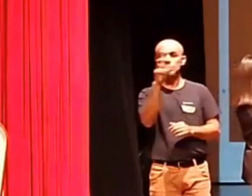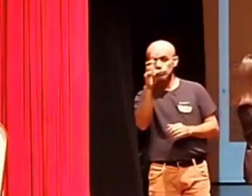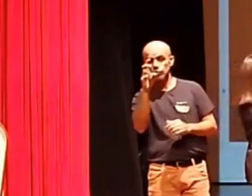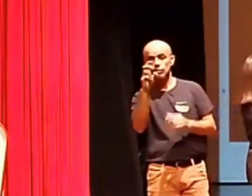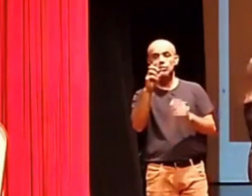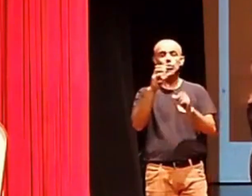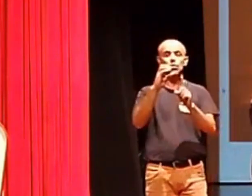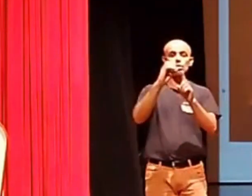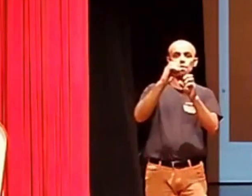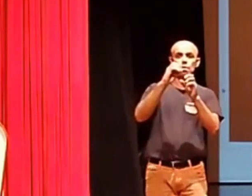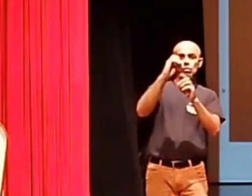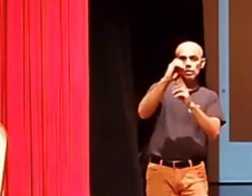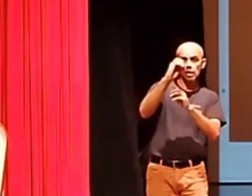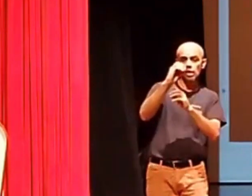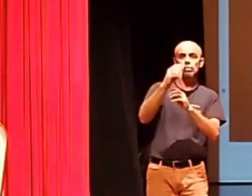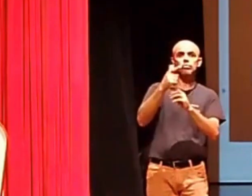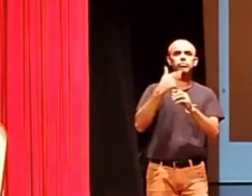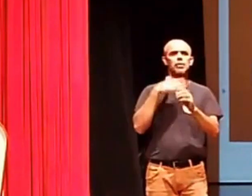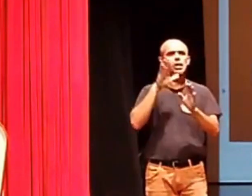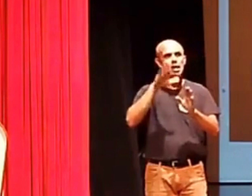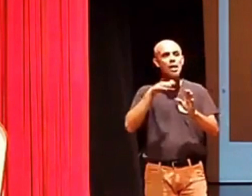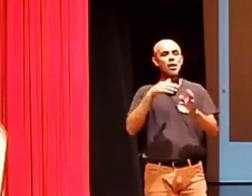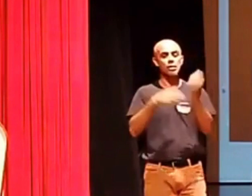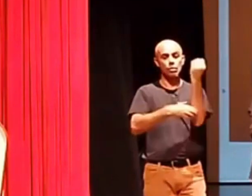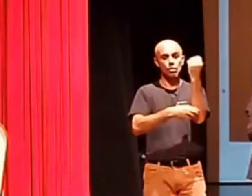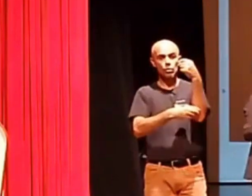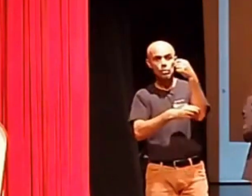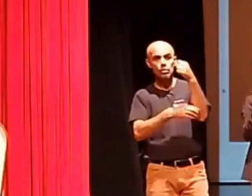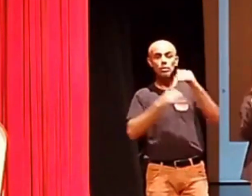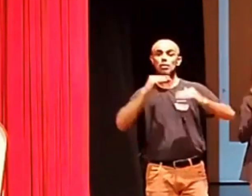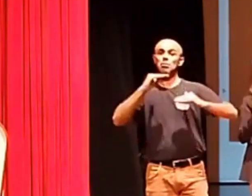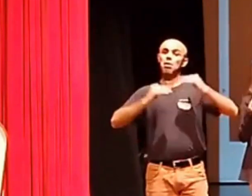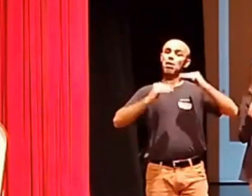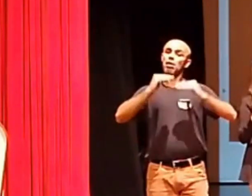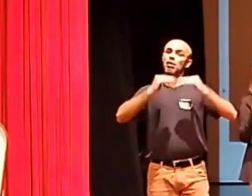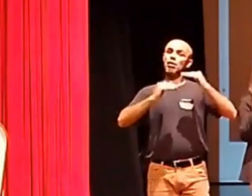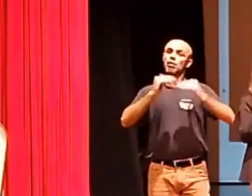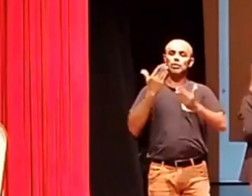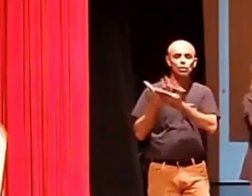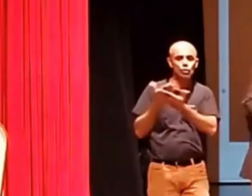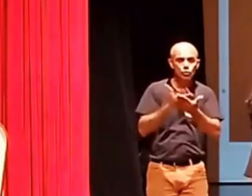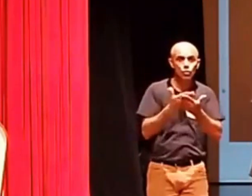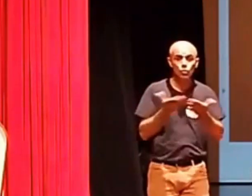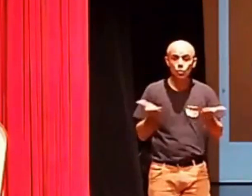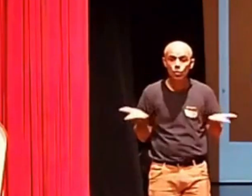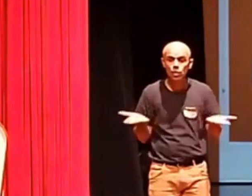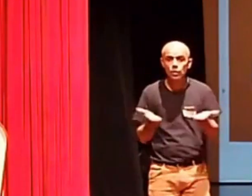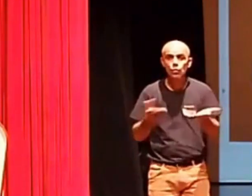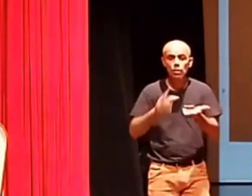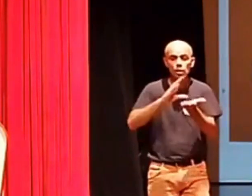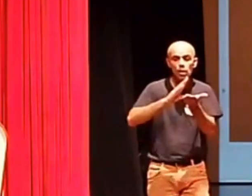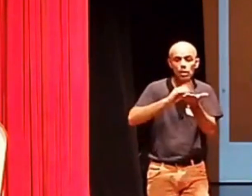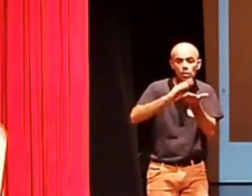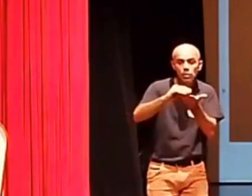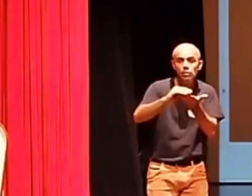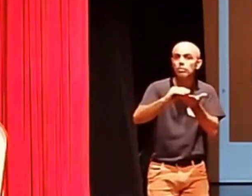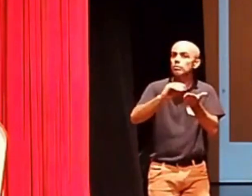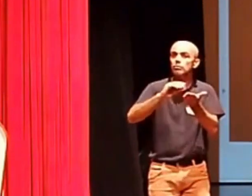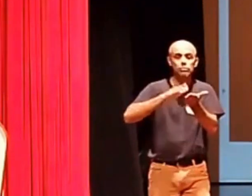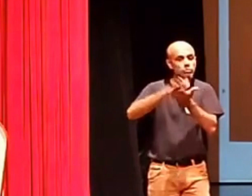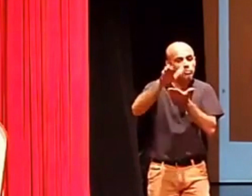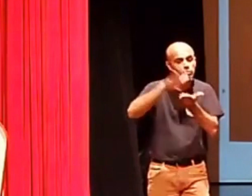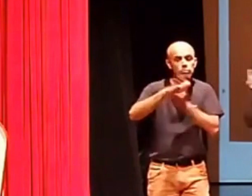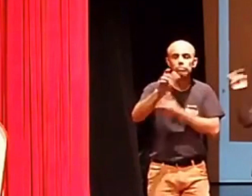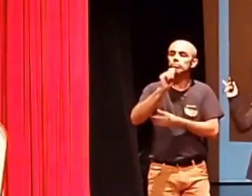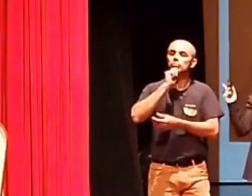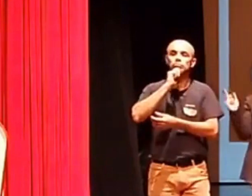a 35 graus, a gente já considera aí uma escoliose moderada. E hoje, nos estudos mais atuais, que ainda não estão publicados na SOSORT,